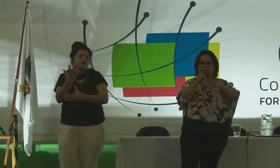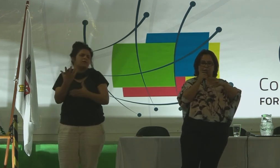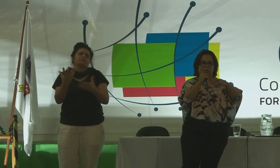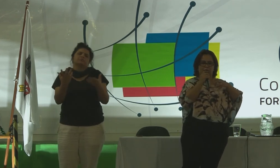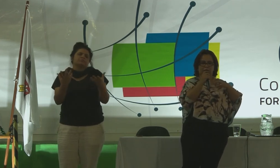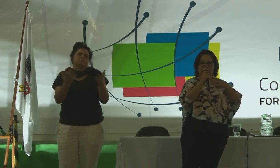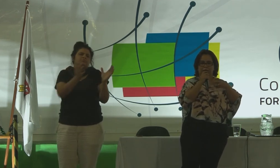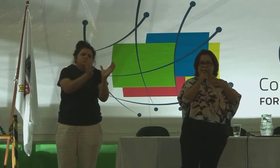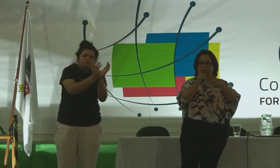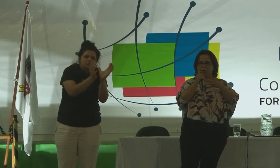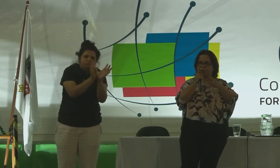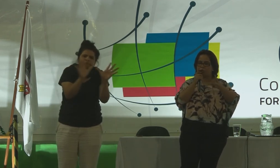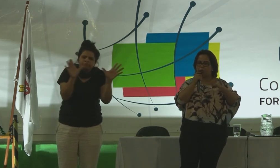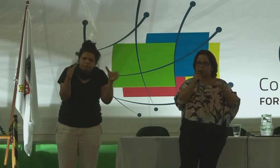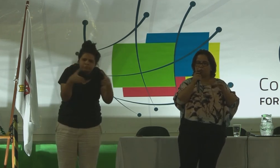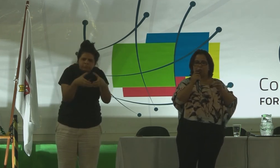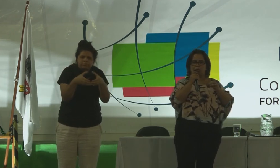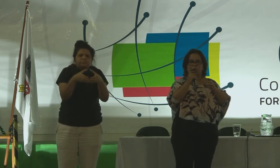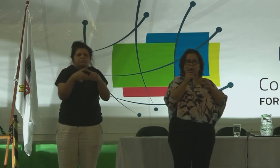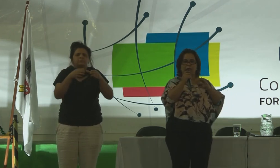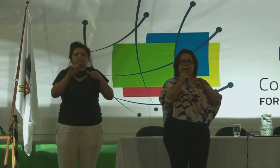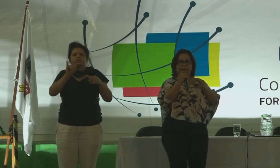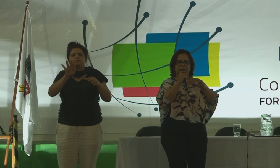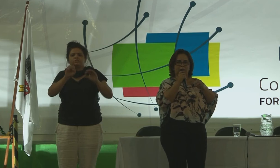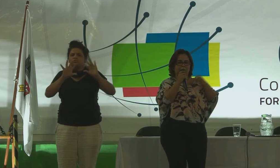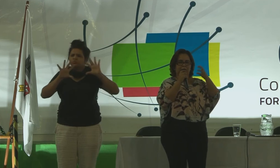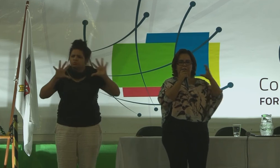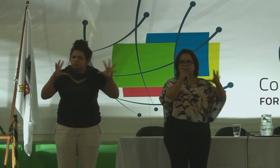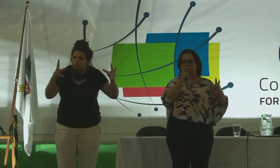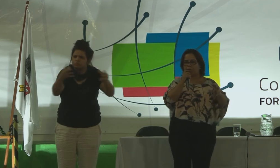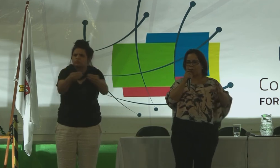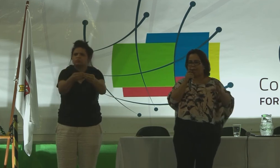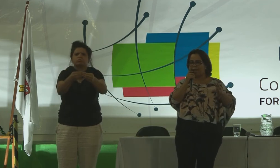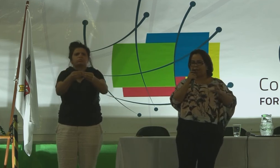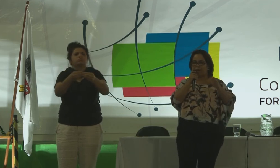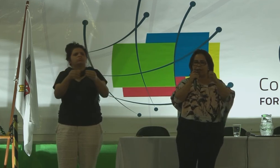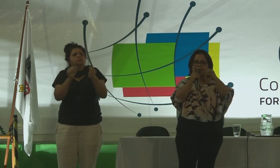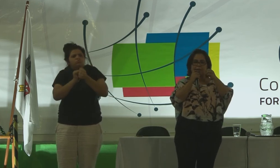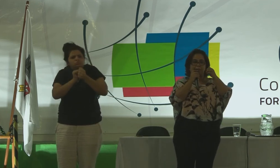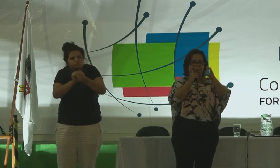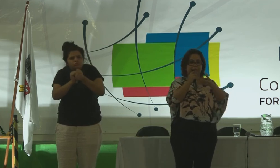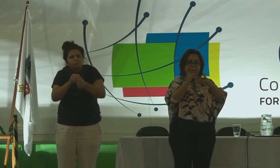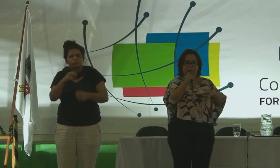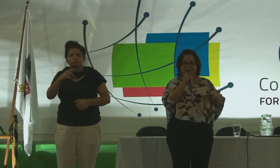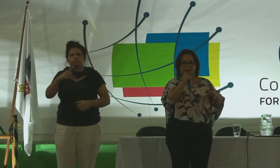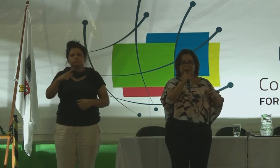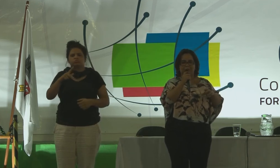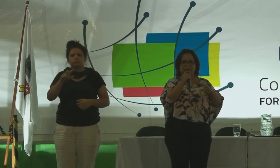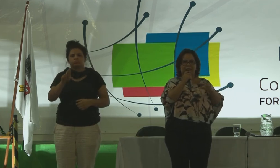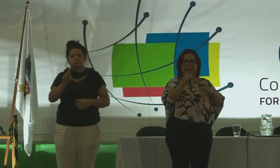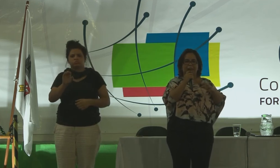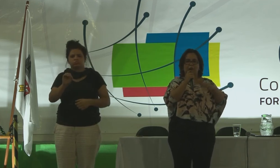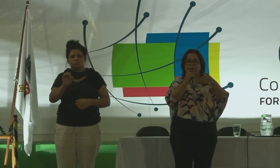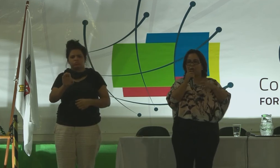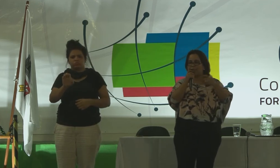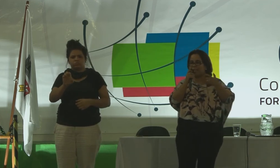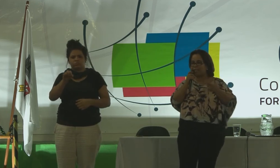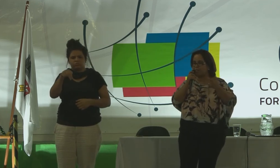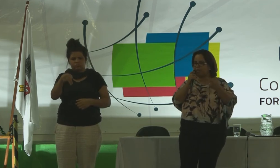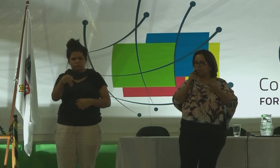as comissões do IFES como um todo, o trabalho junto à PROEM e principalmente